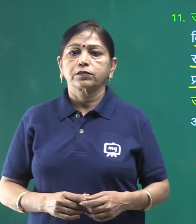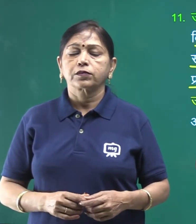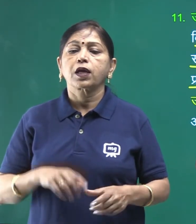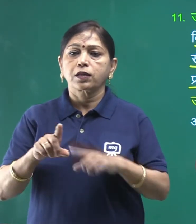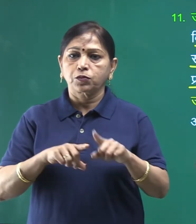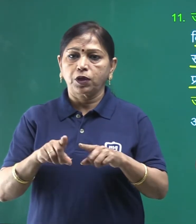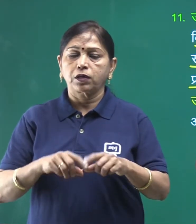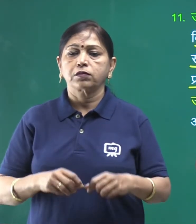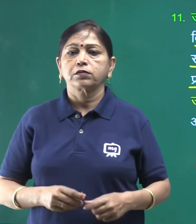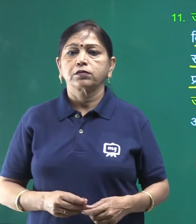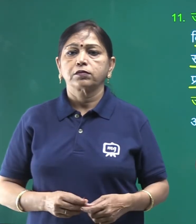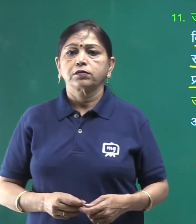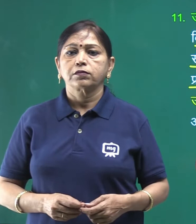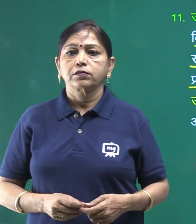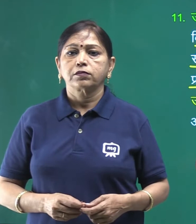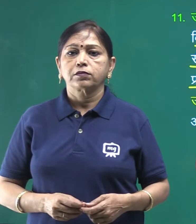उदाहरण,